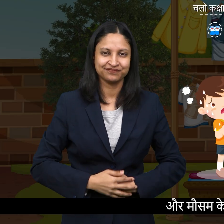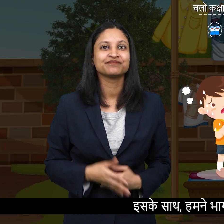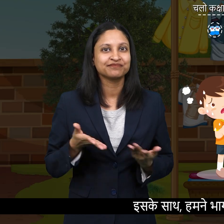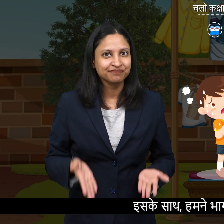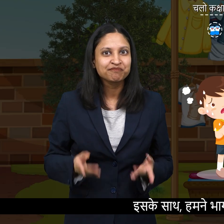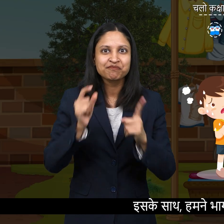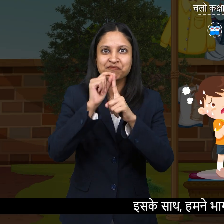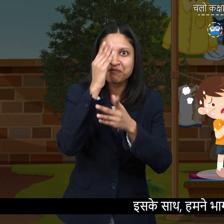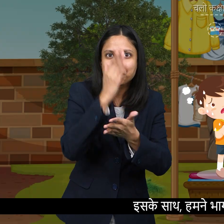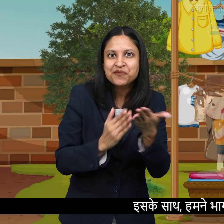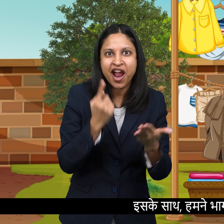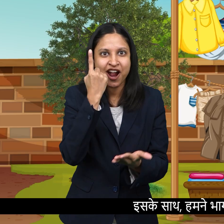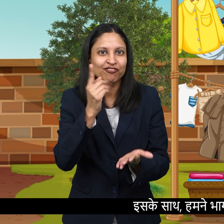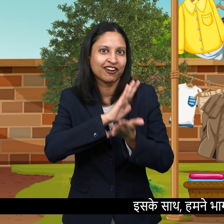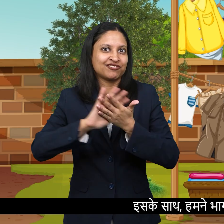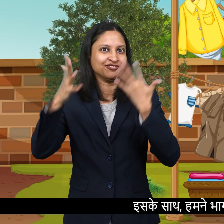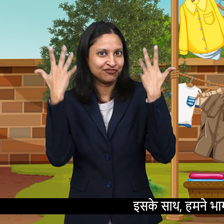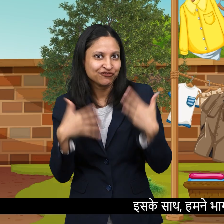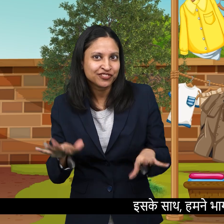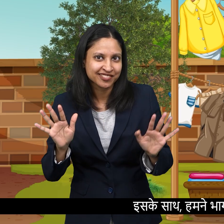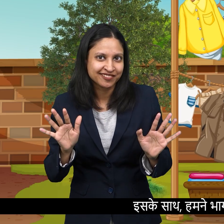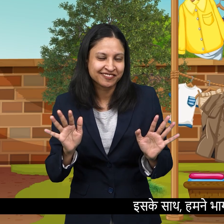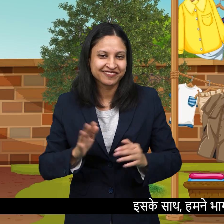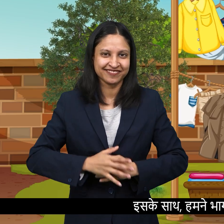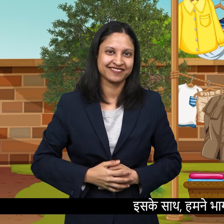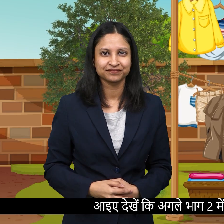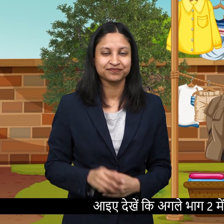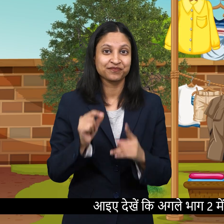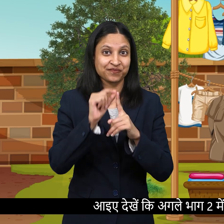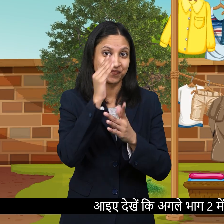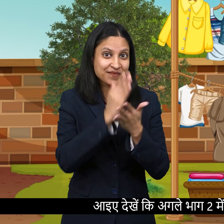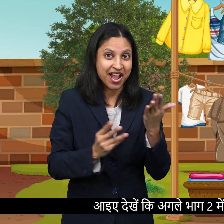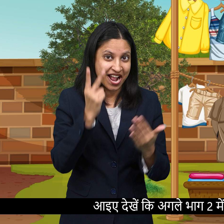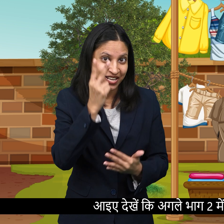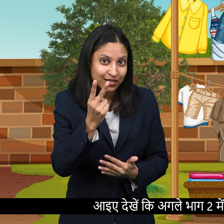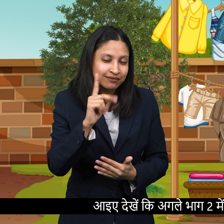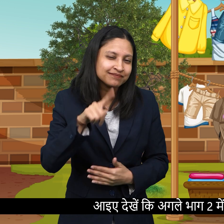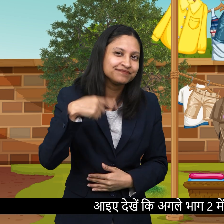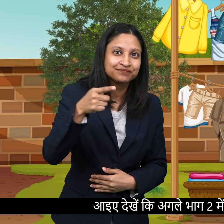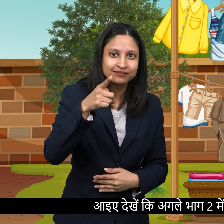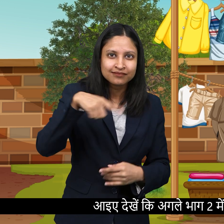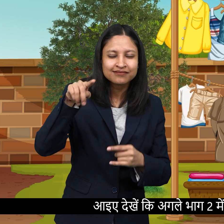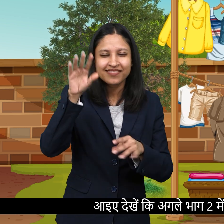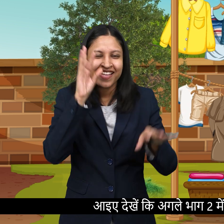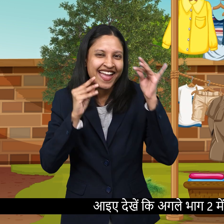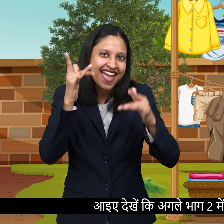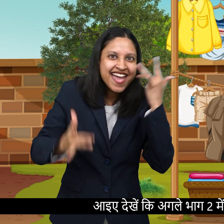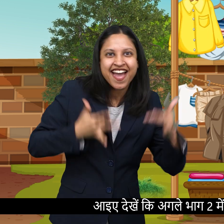इसके साथ हमने भाग 1 पूरा कर लिया है। आइए देखें कि अगले भाग 2 में और क्या दिलचस्प सीखना